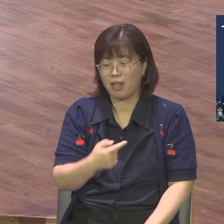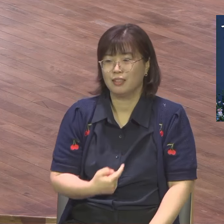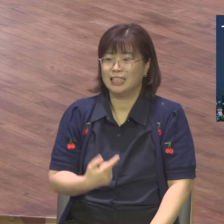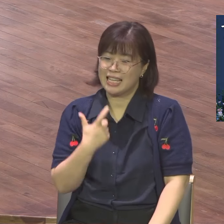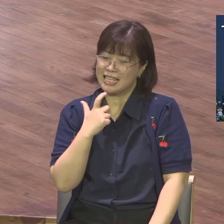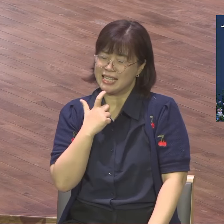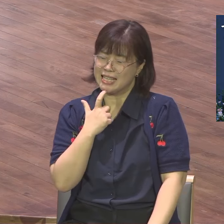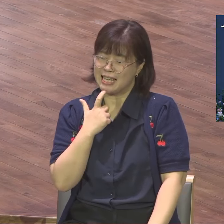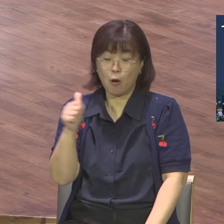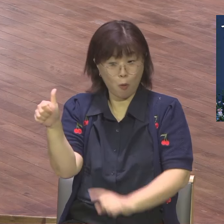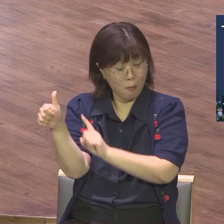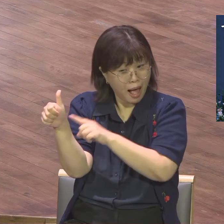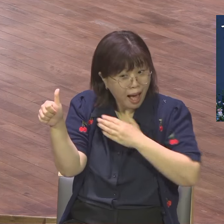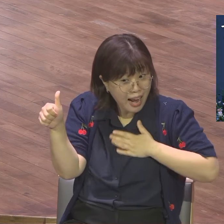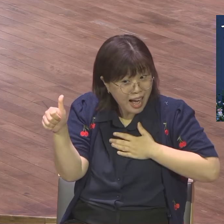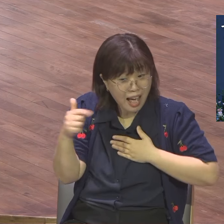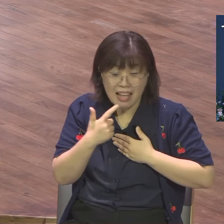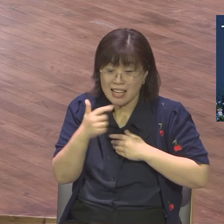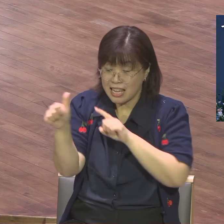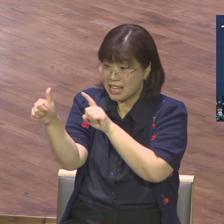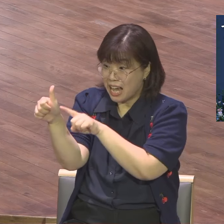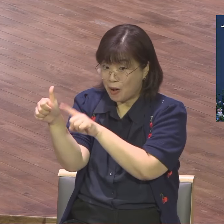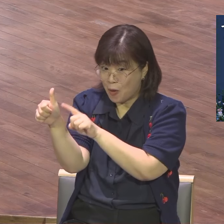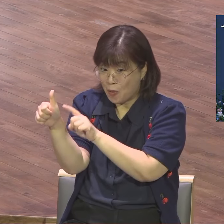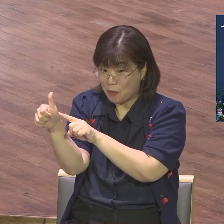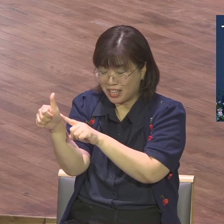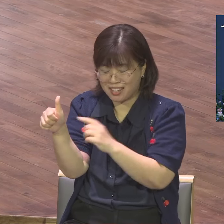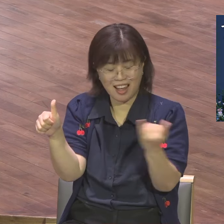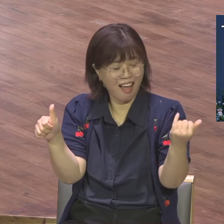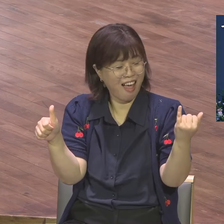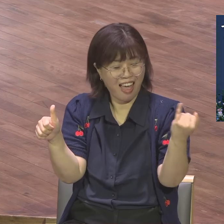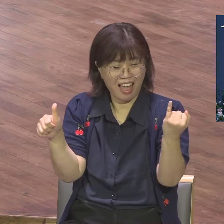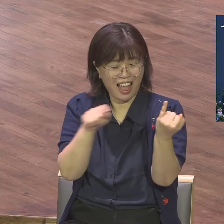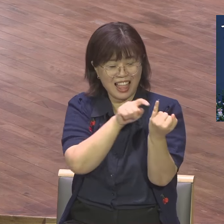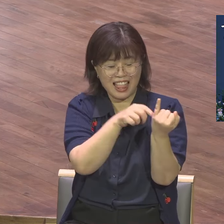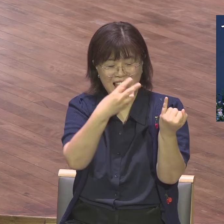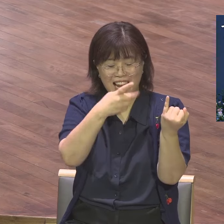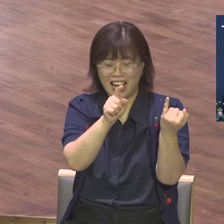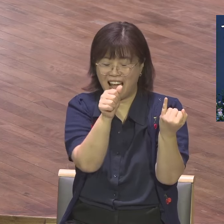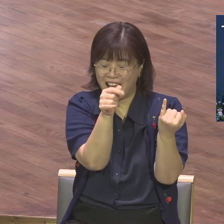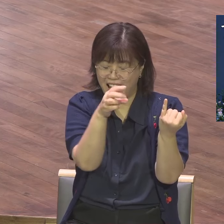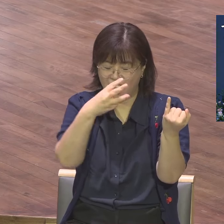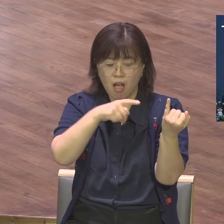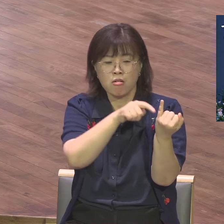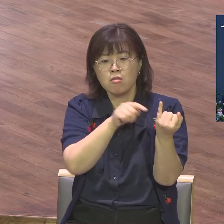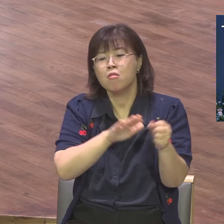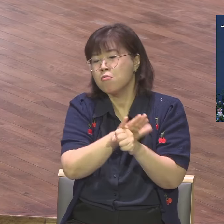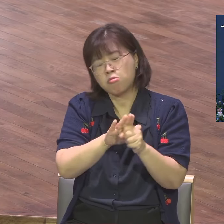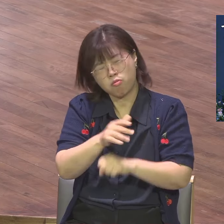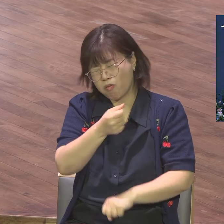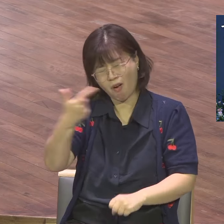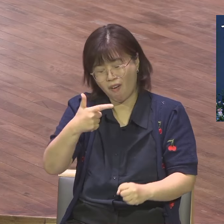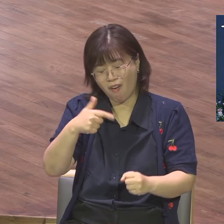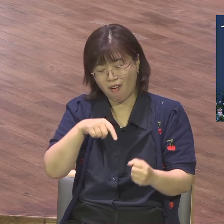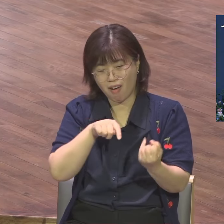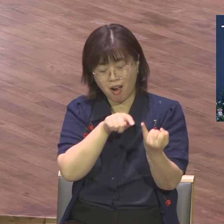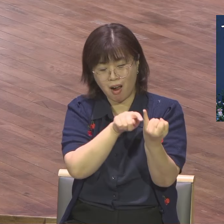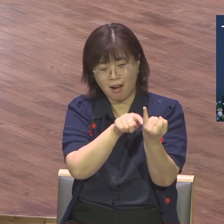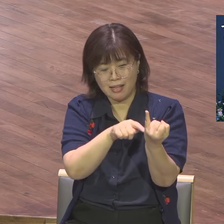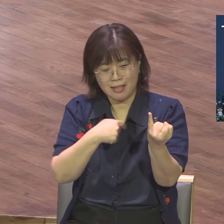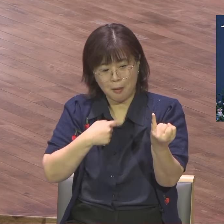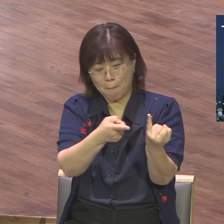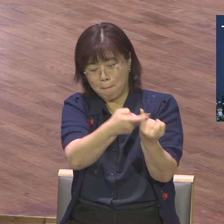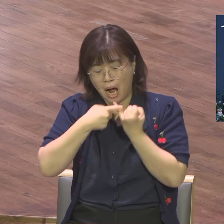라헬을 사랑하는데 얼마나 사랑했느냐? 야곱이 라헬을 위해서 7년